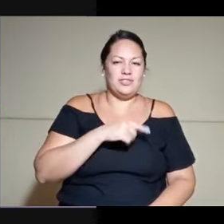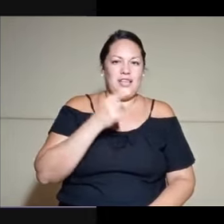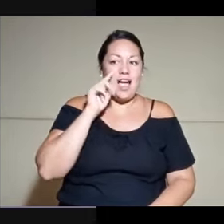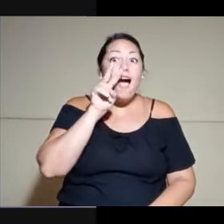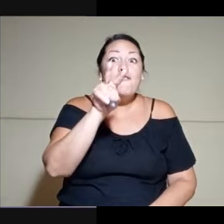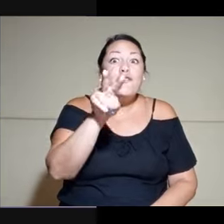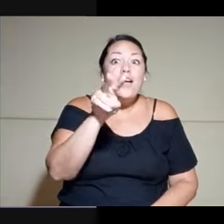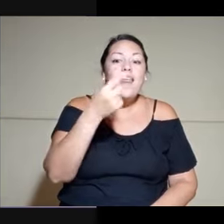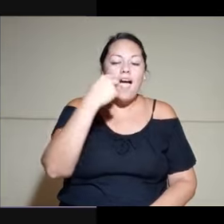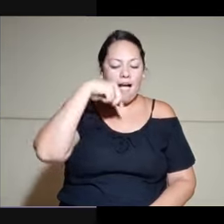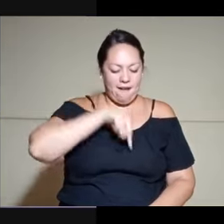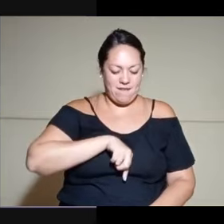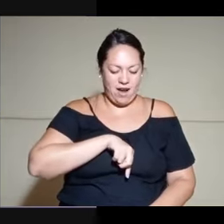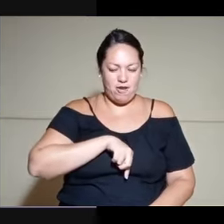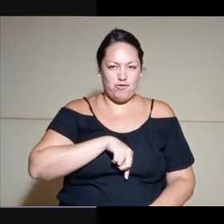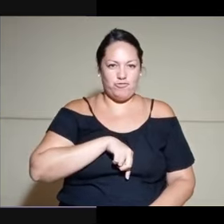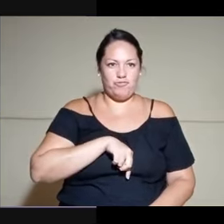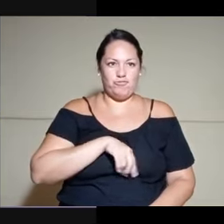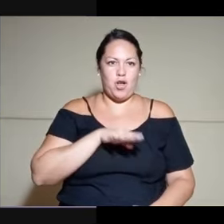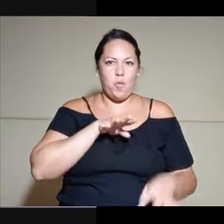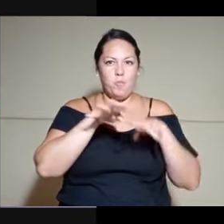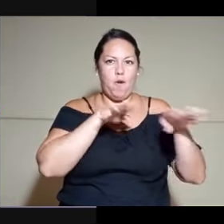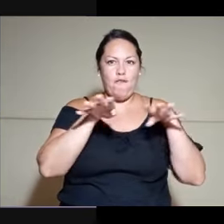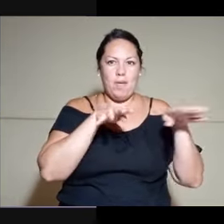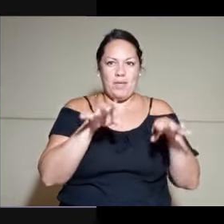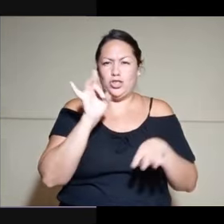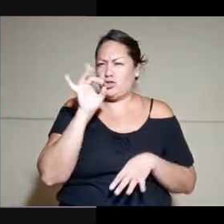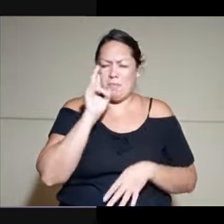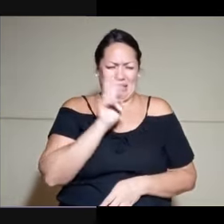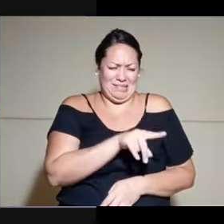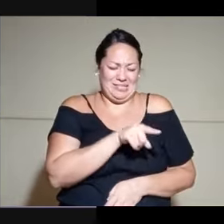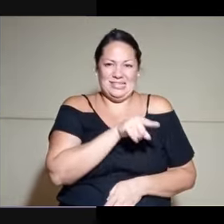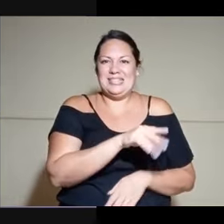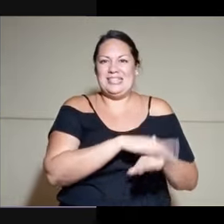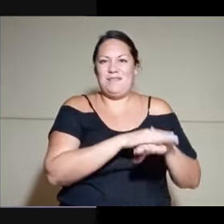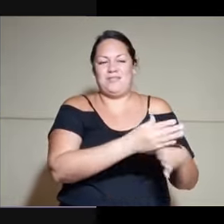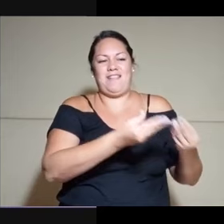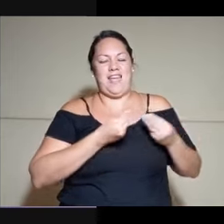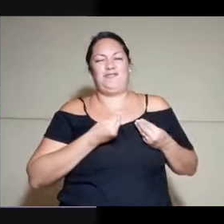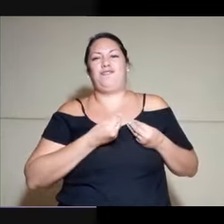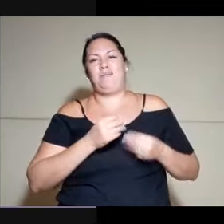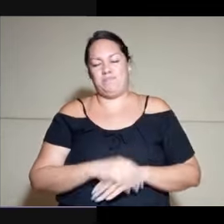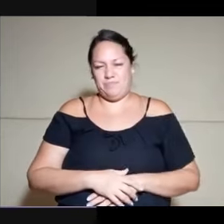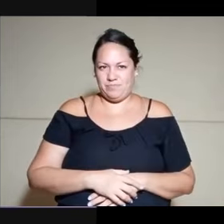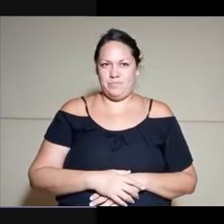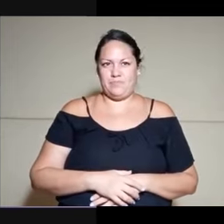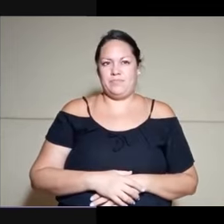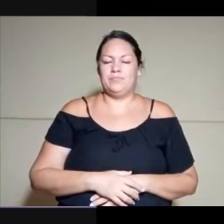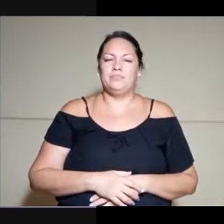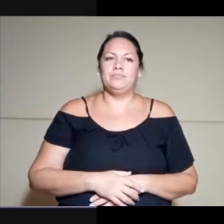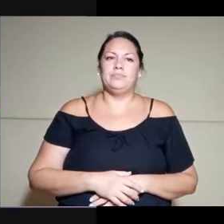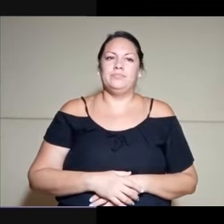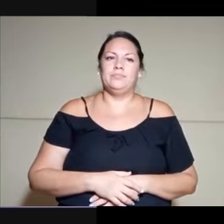troclear. Nos permite mirar hacia abajo y hacia afuera. Esa movilidad de los ojos, fíjense nada